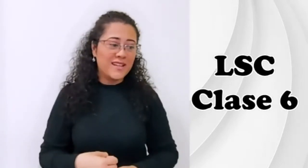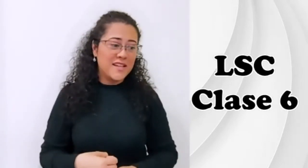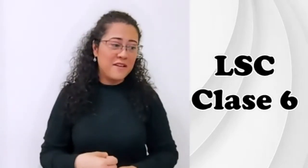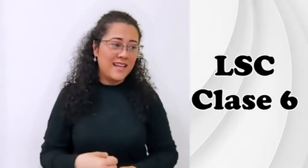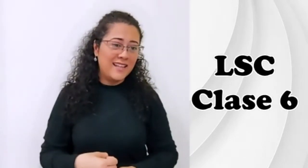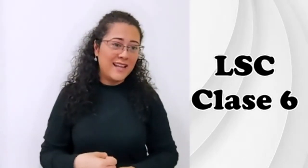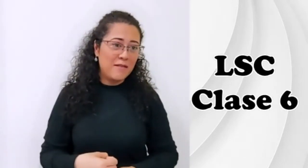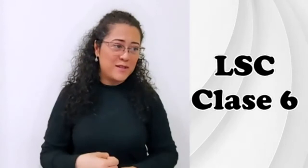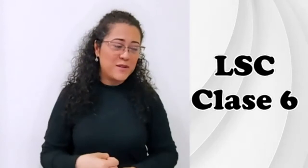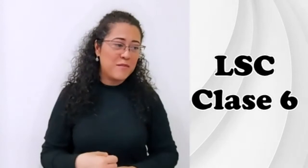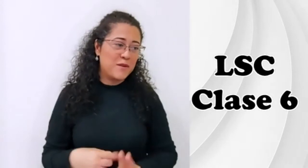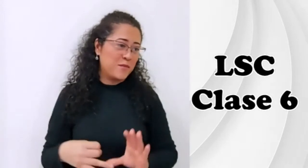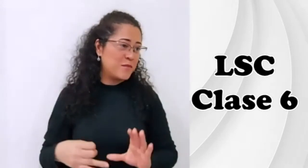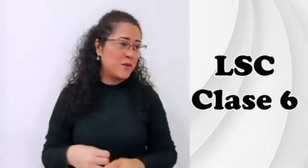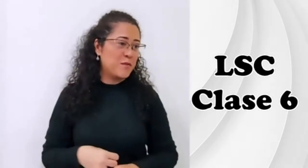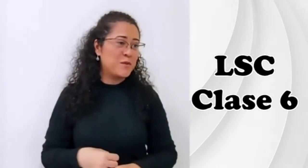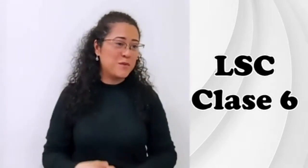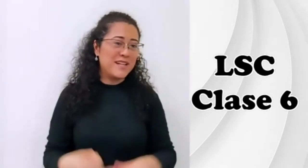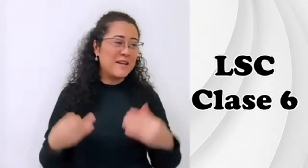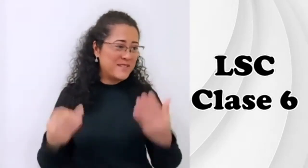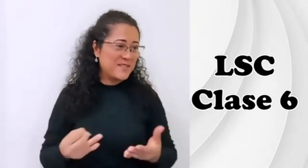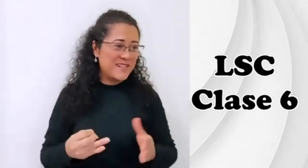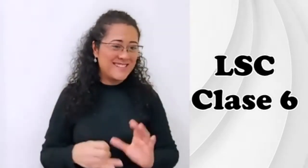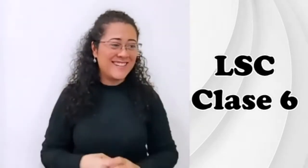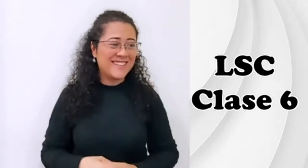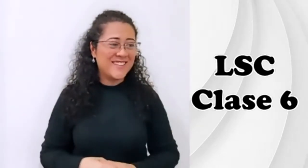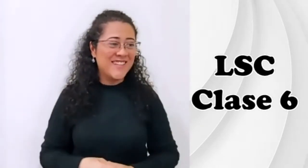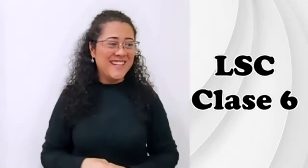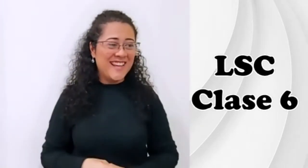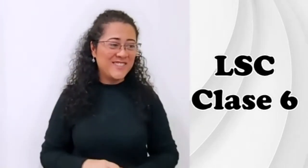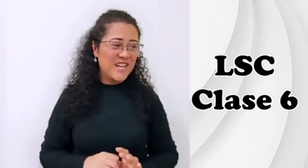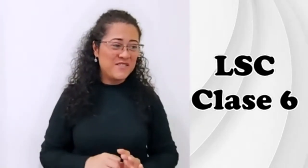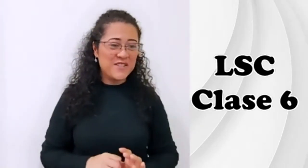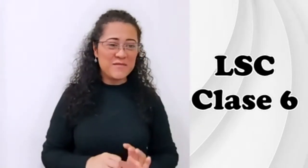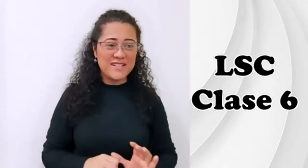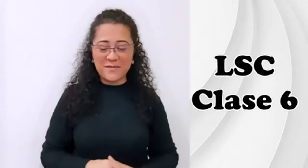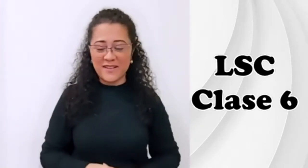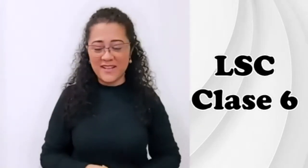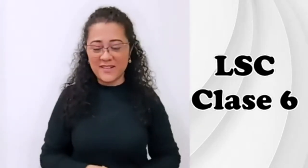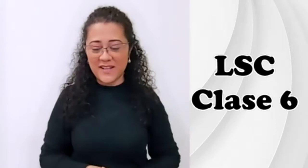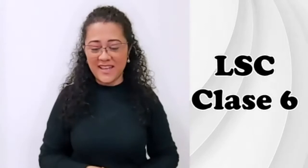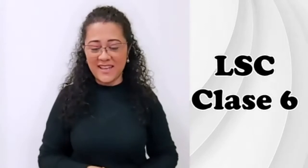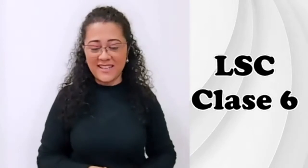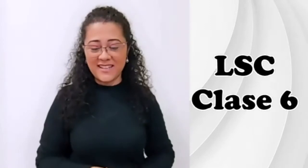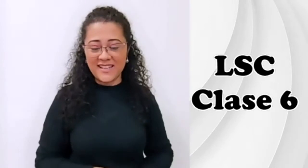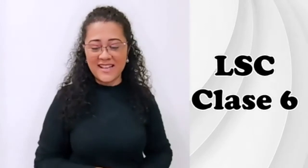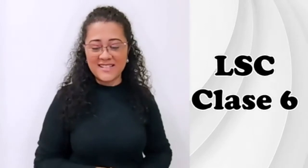sea bajita la persona, pero pues podemos subir la persona, ¿cierto? De alguna forma se puede hacer